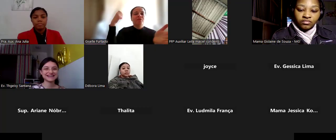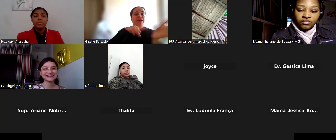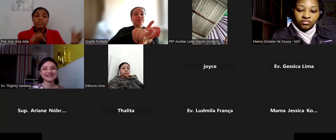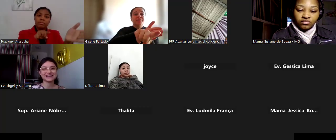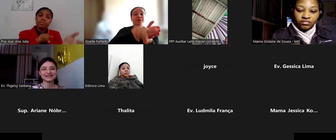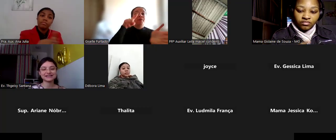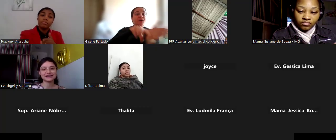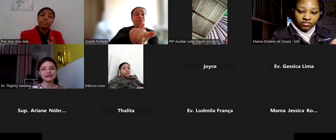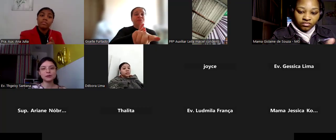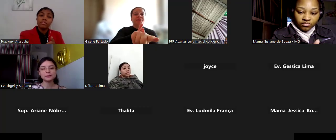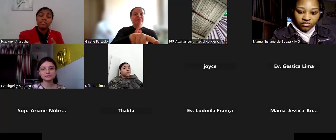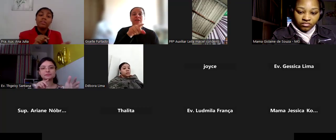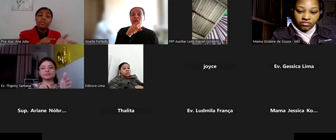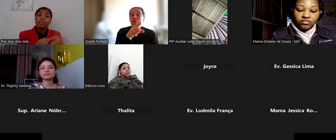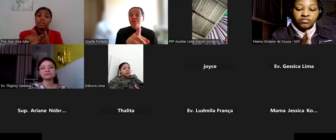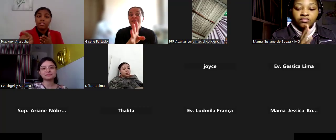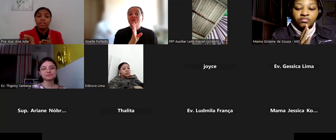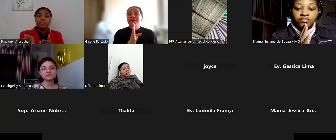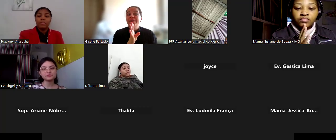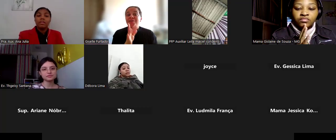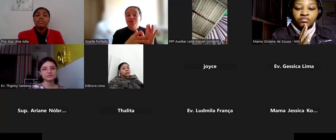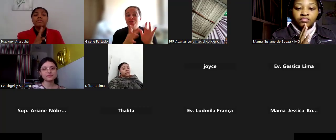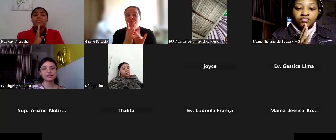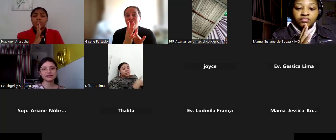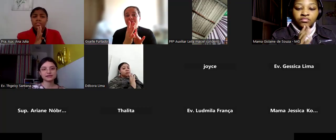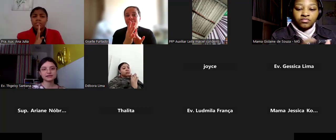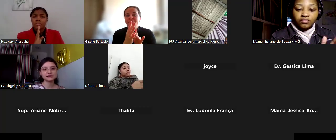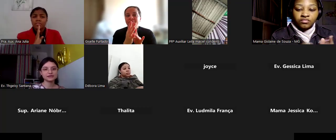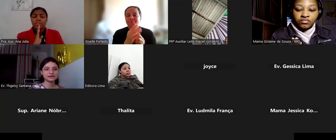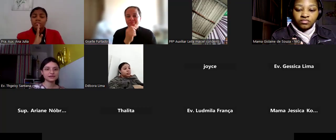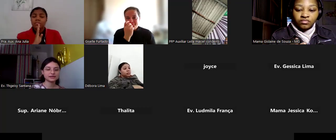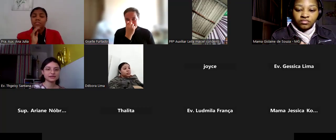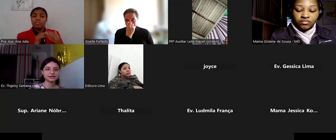quero saber, é uma pergunta. Você conhece Jesus?